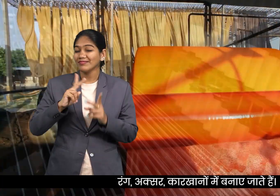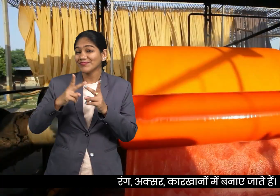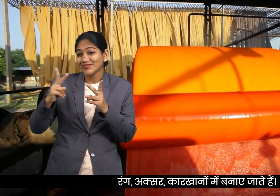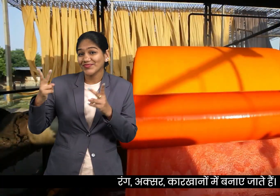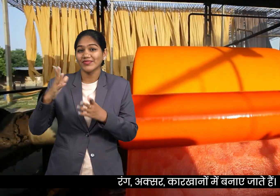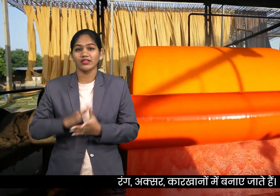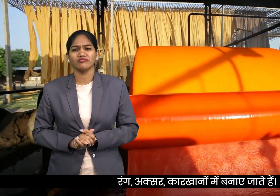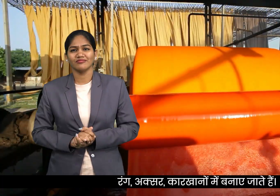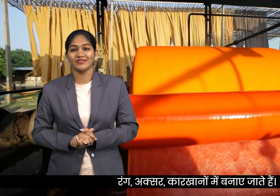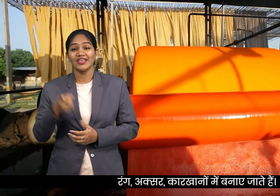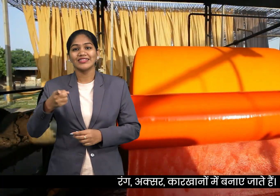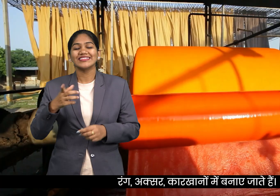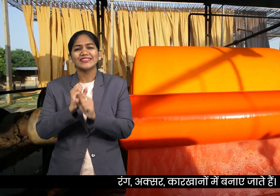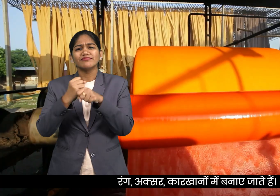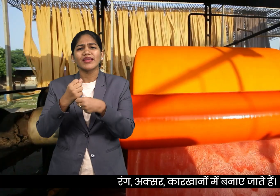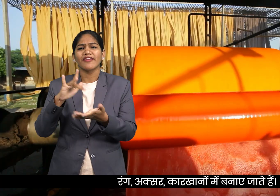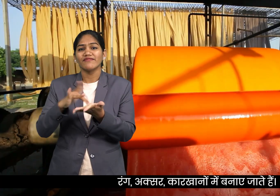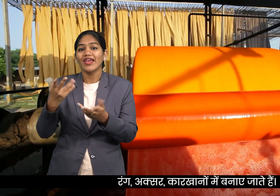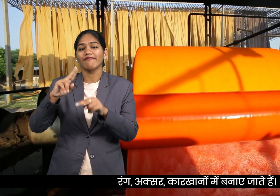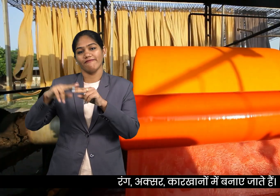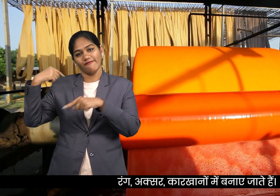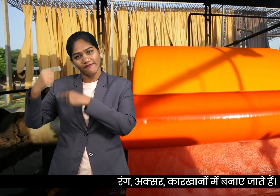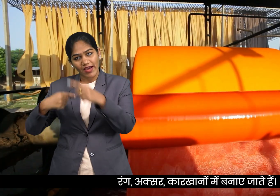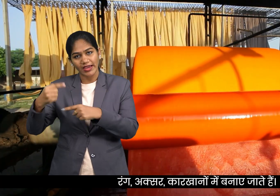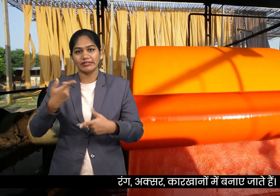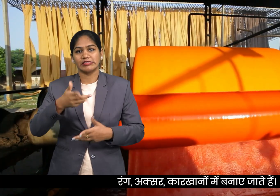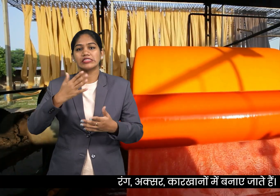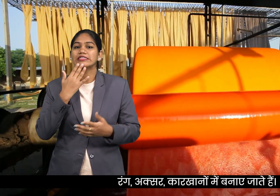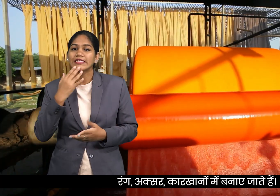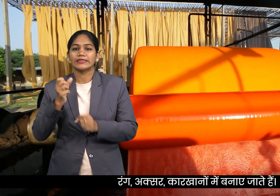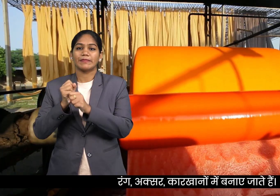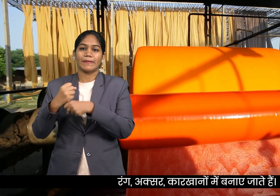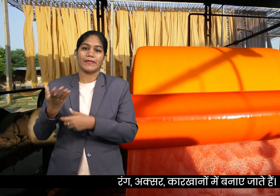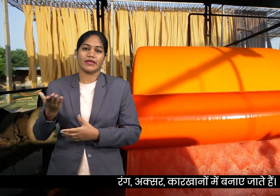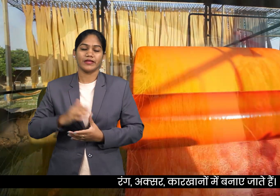रंग अक्सर कारखानों में बनाया जाता है।